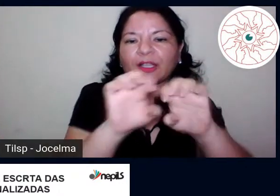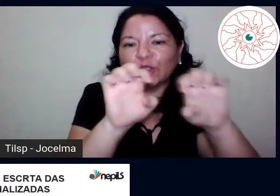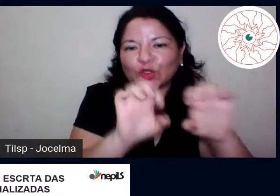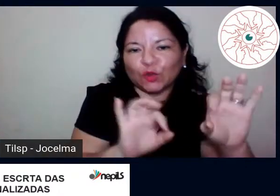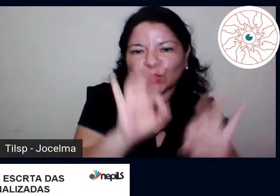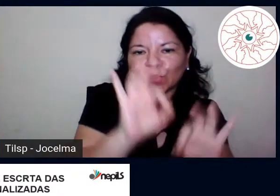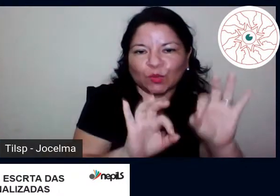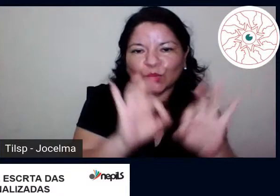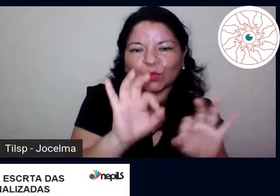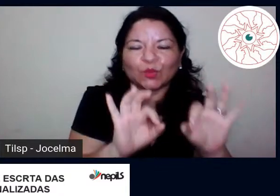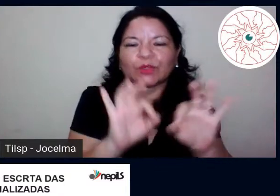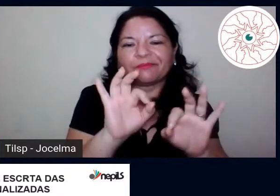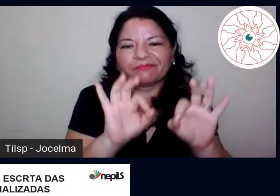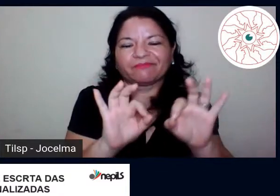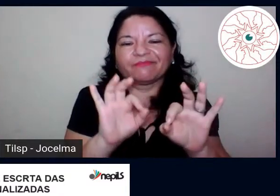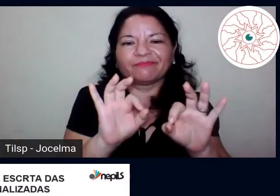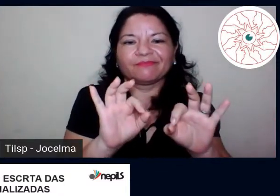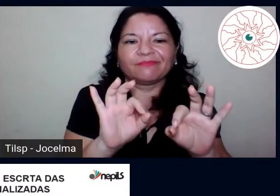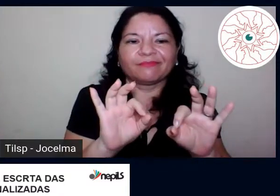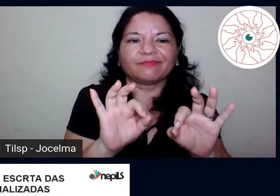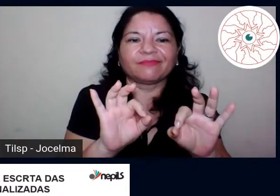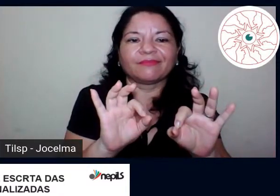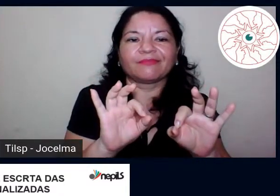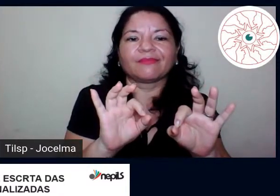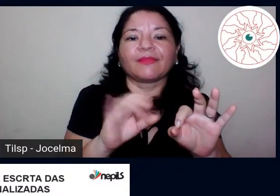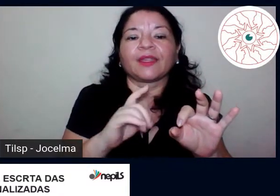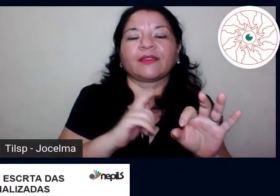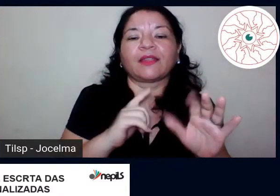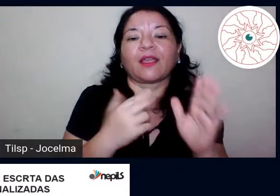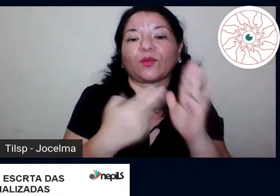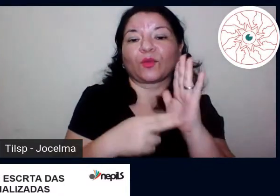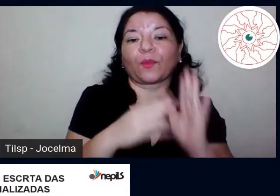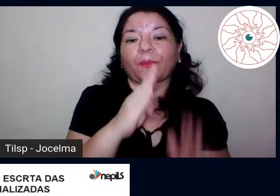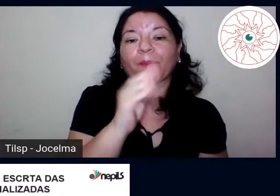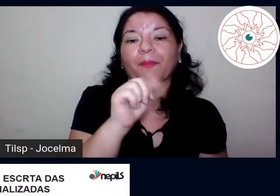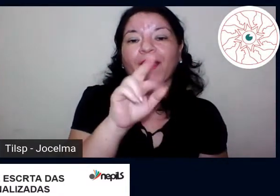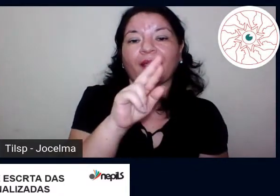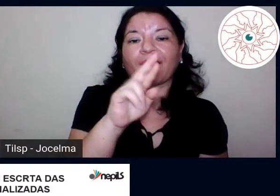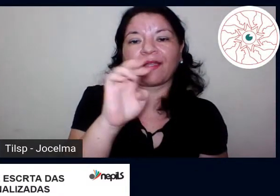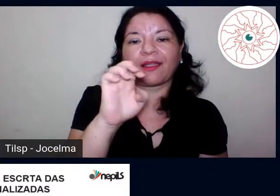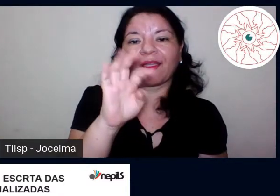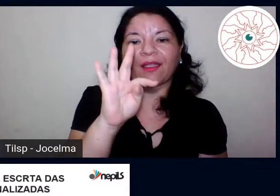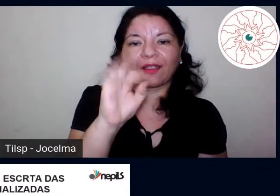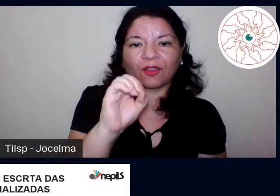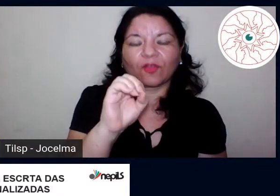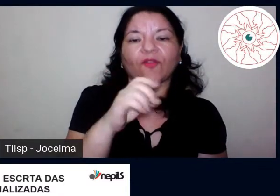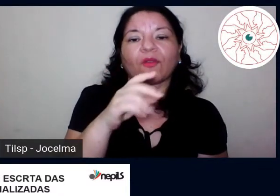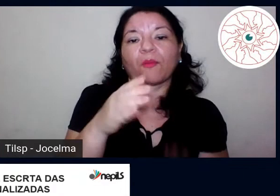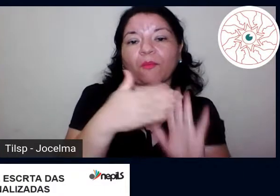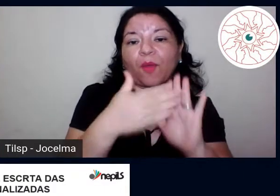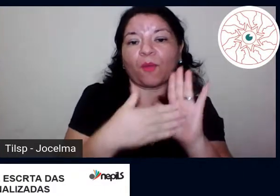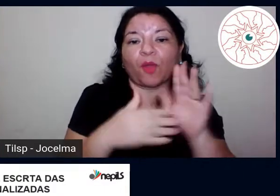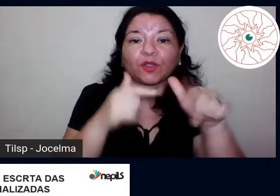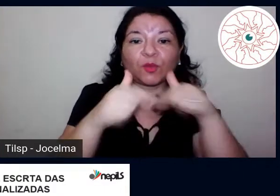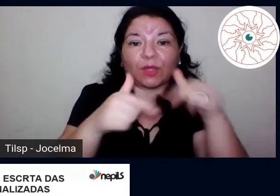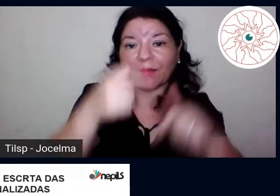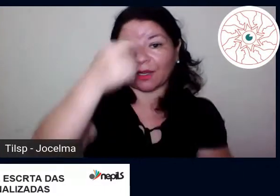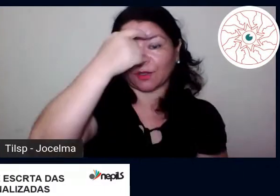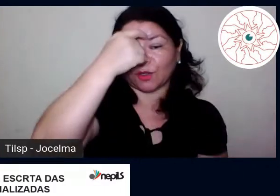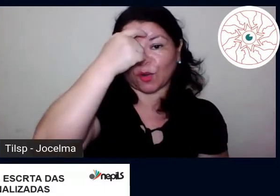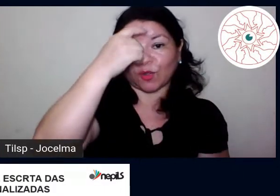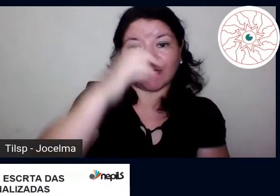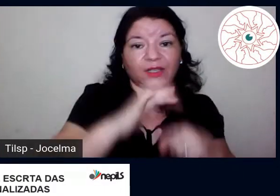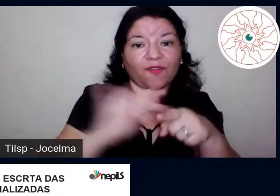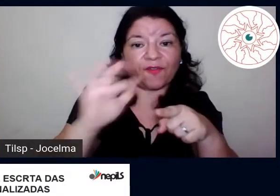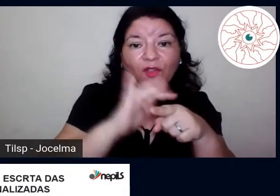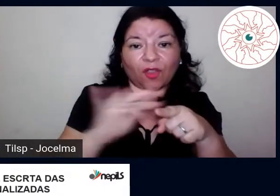articulatória. Então, eh Barreto vai propor eh um trabalho de consciência eh fonológica